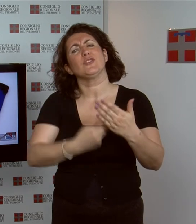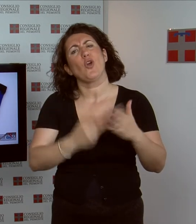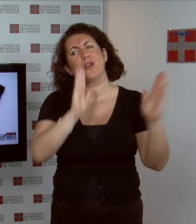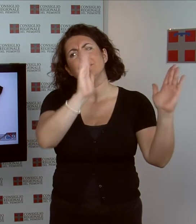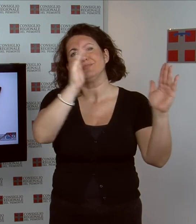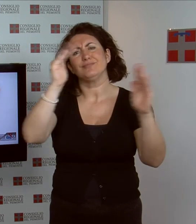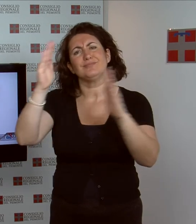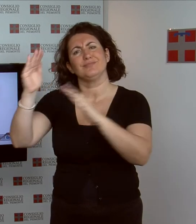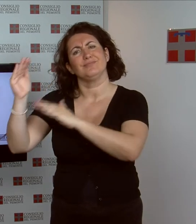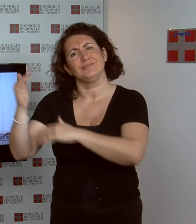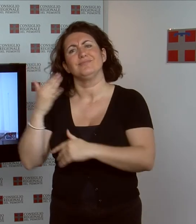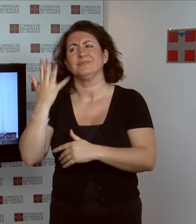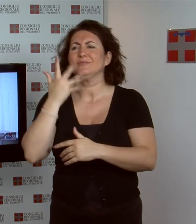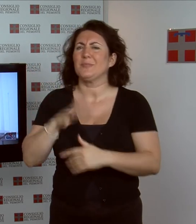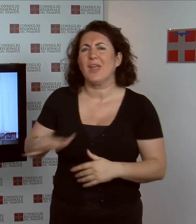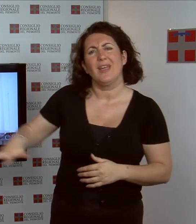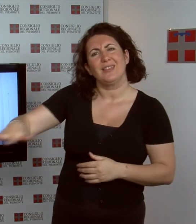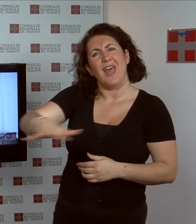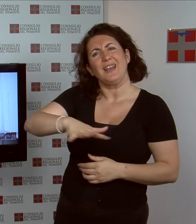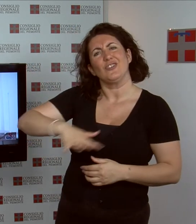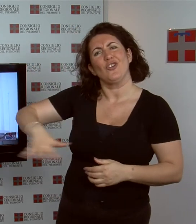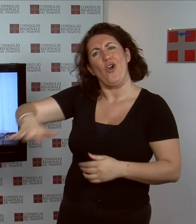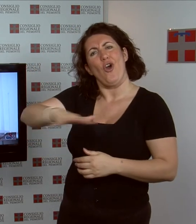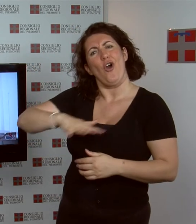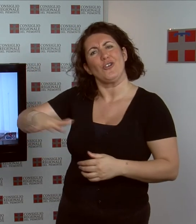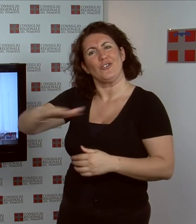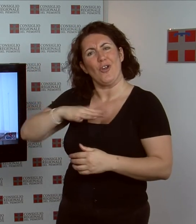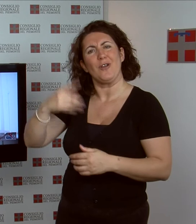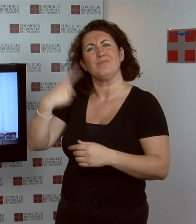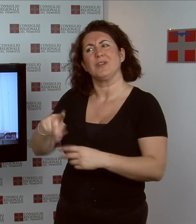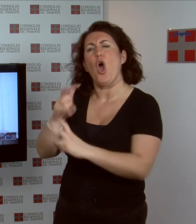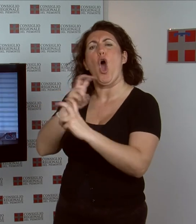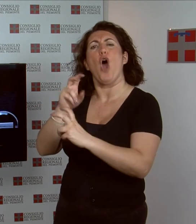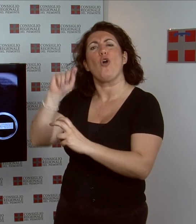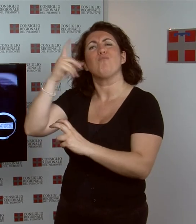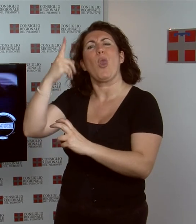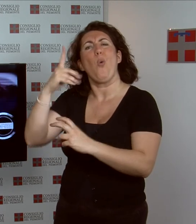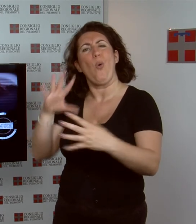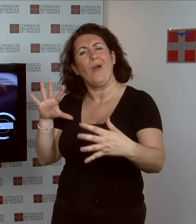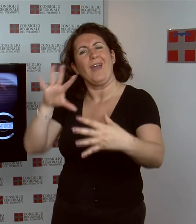voluto reinterpretare l'immagine del territorio alla luce del rapporto con il cosiddetto oro blu.